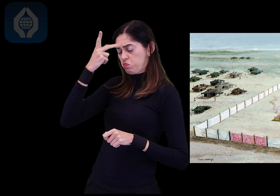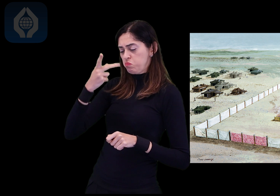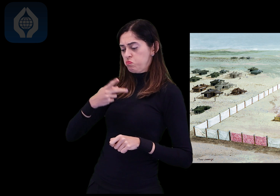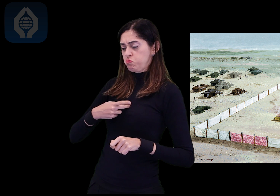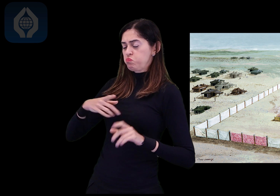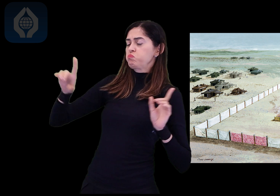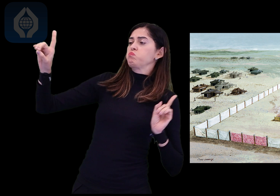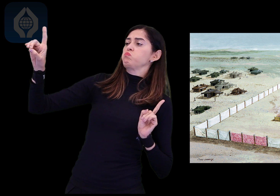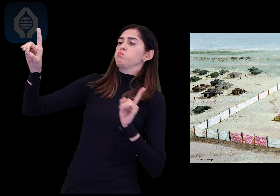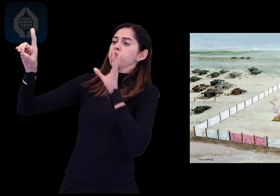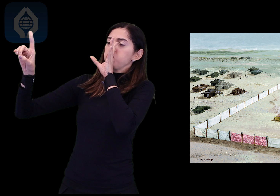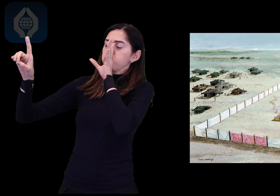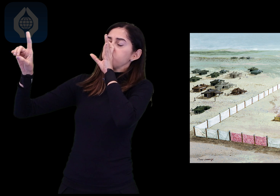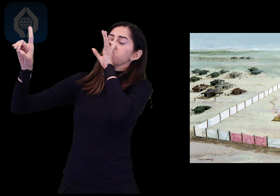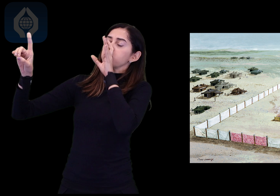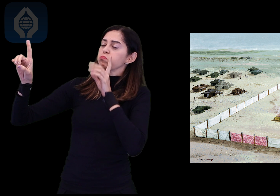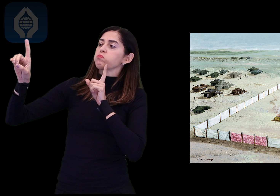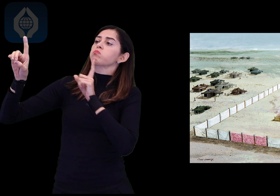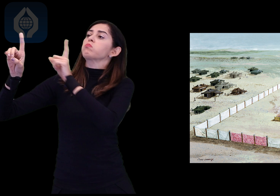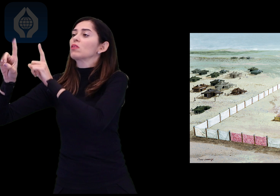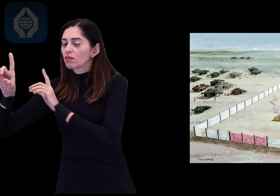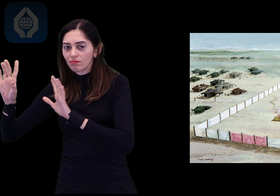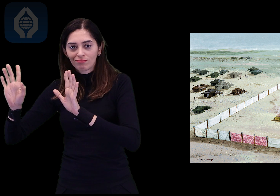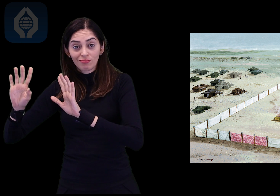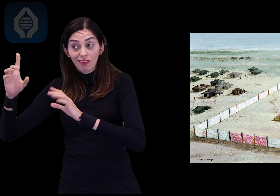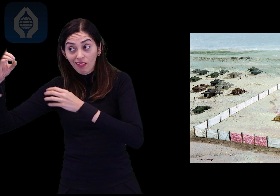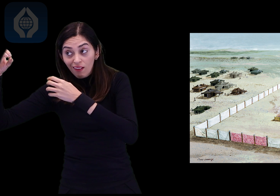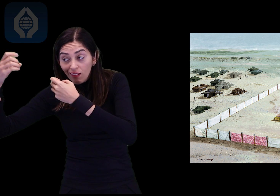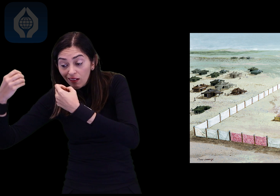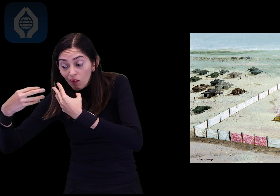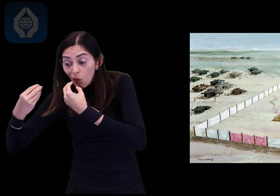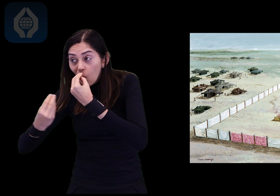nos aproximar de Deus do modo que Ele nos ensina na Bíblia.